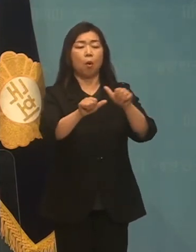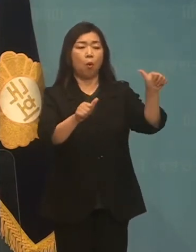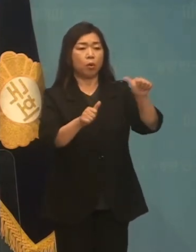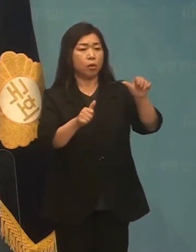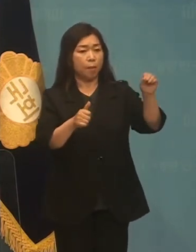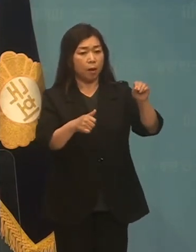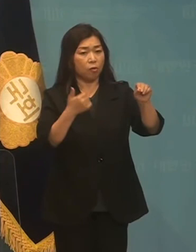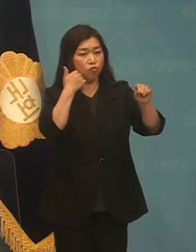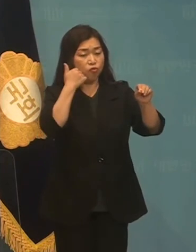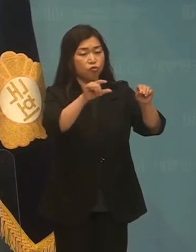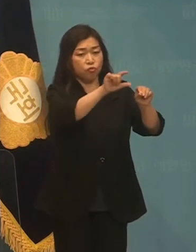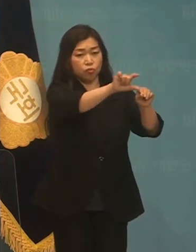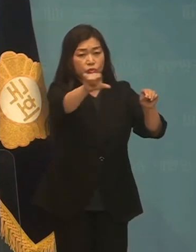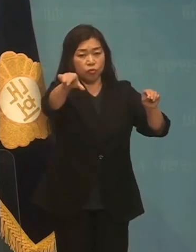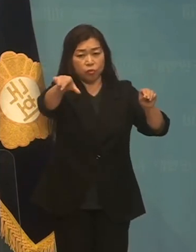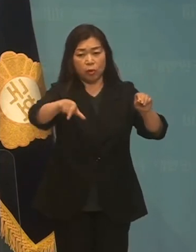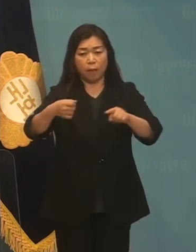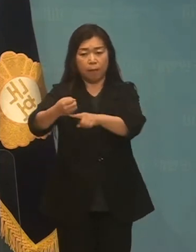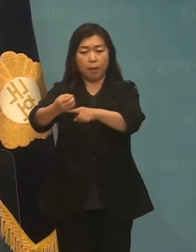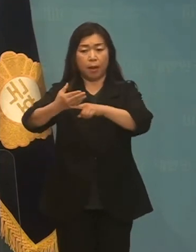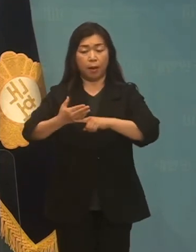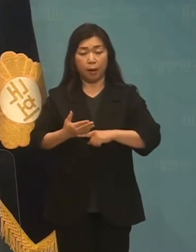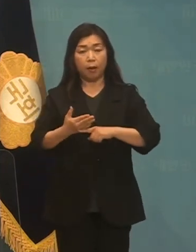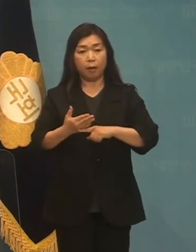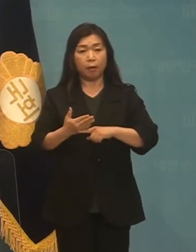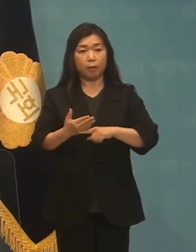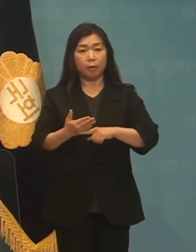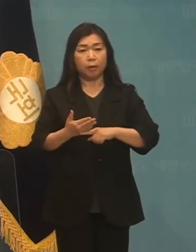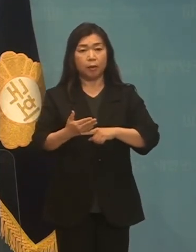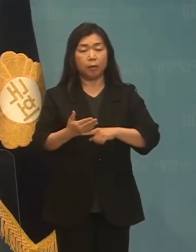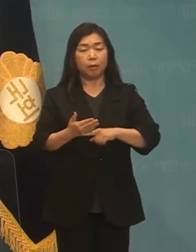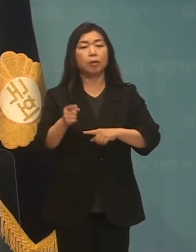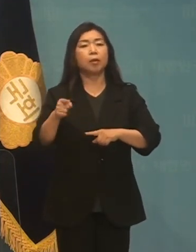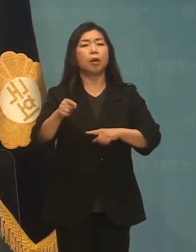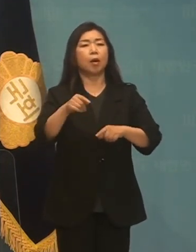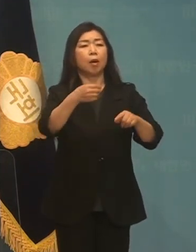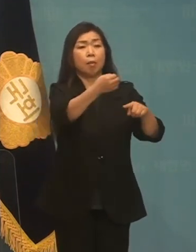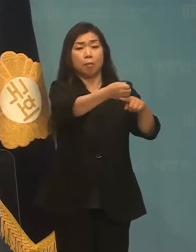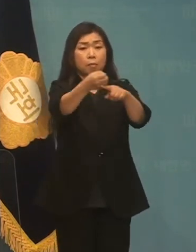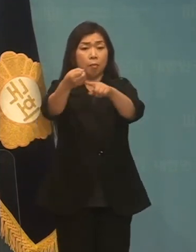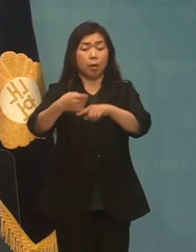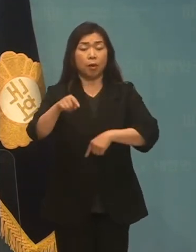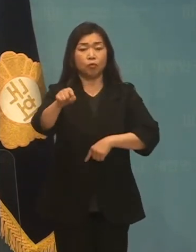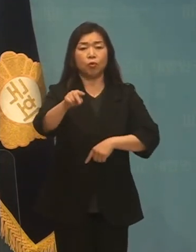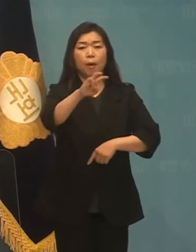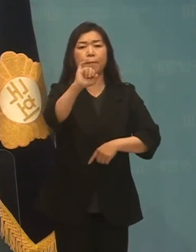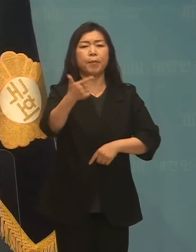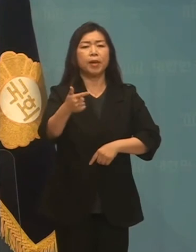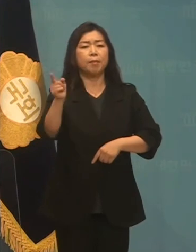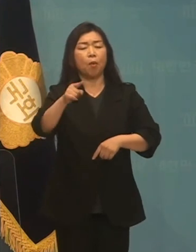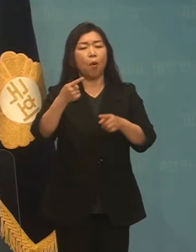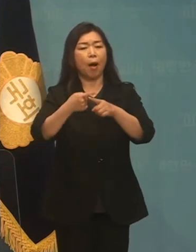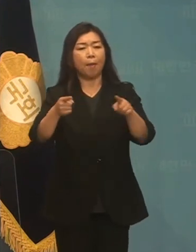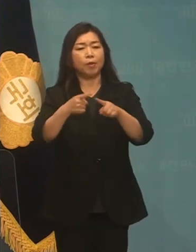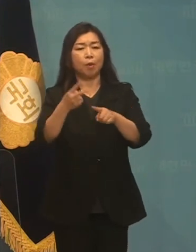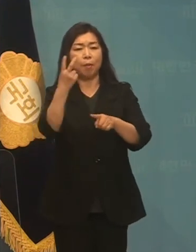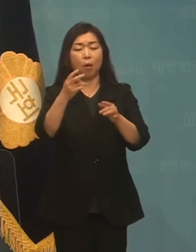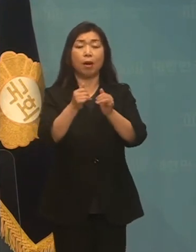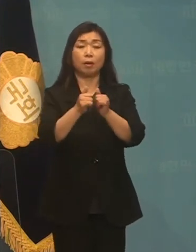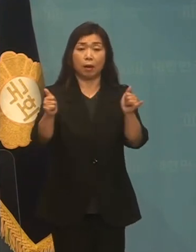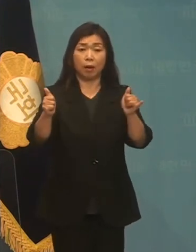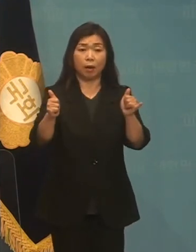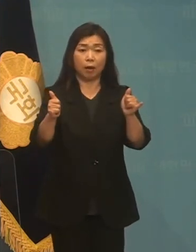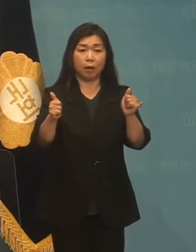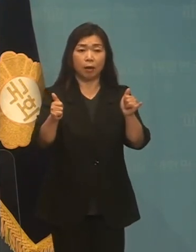다른 제3자 민모 감정평가사를 통해서 추가 전달받은